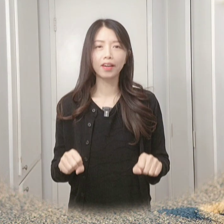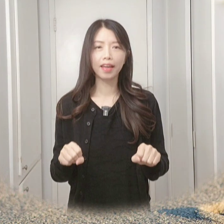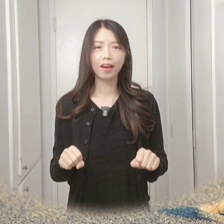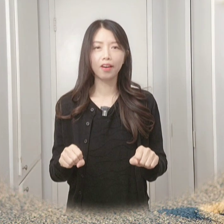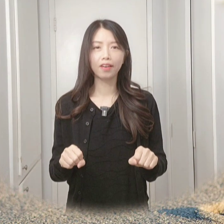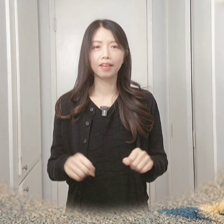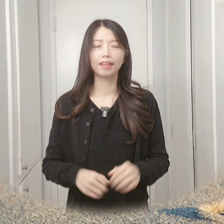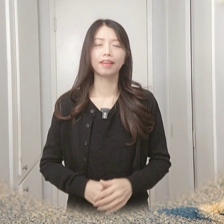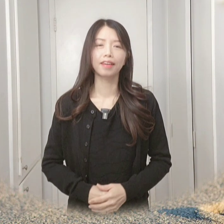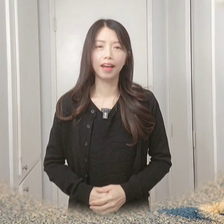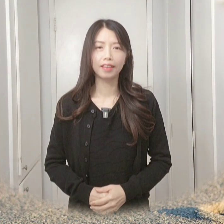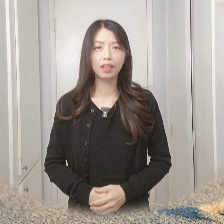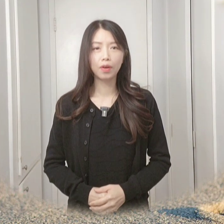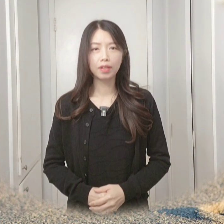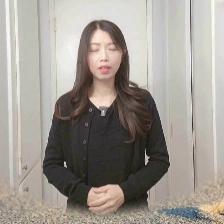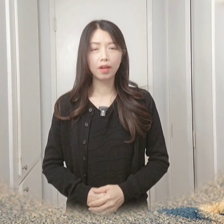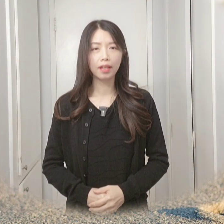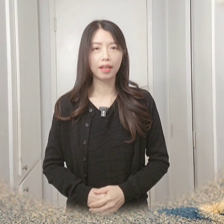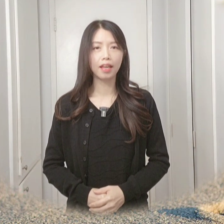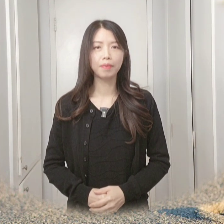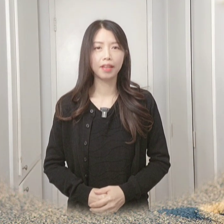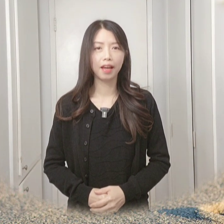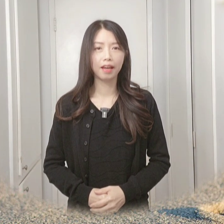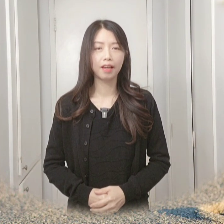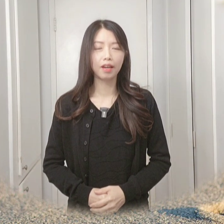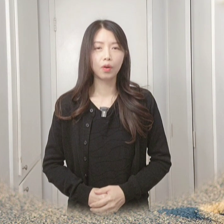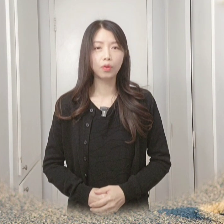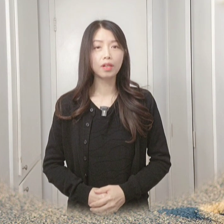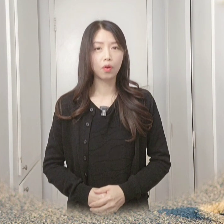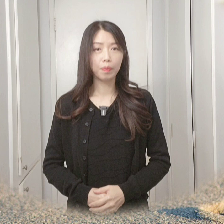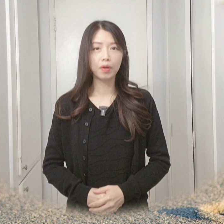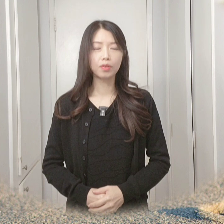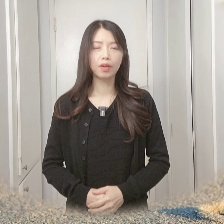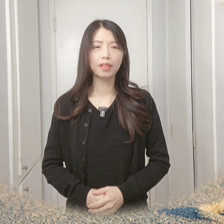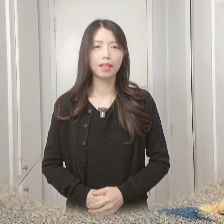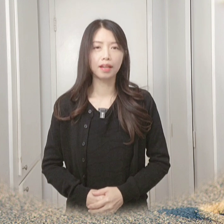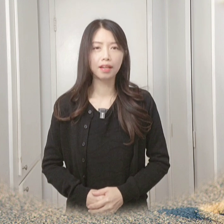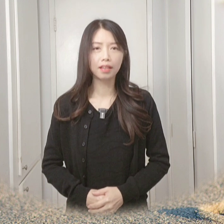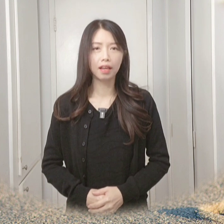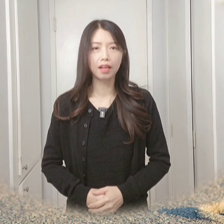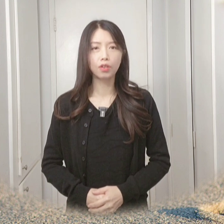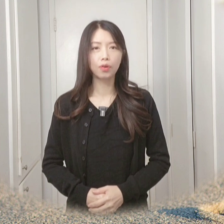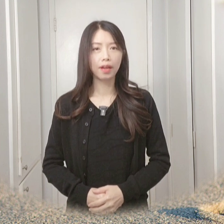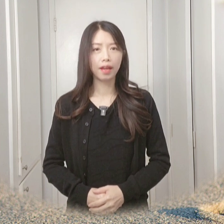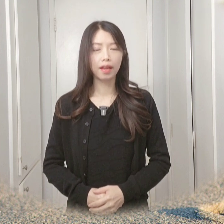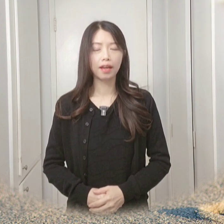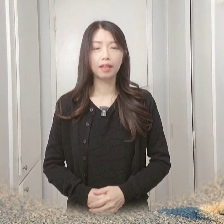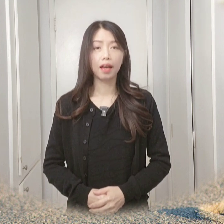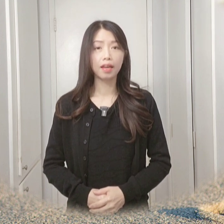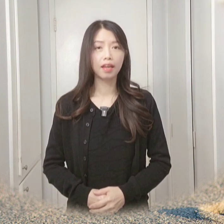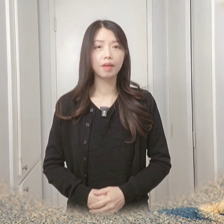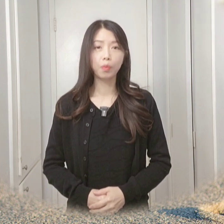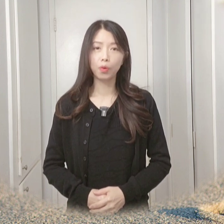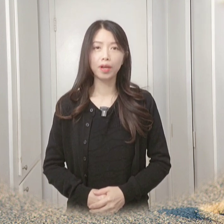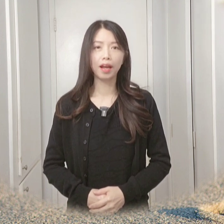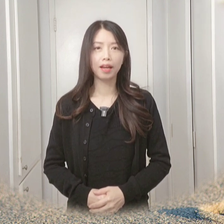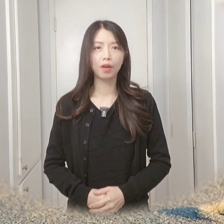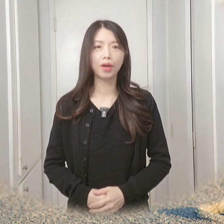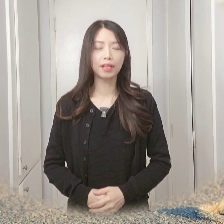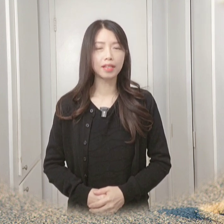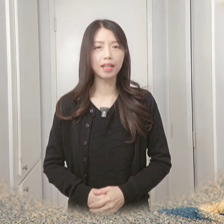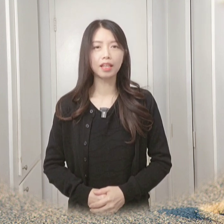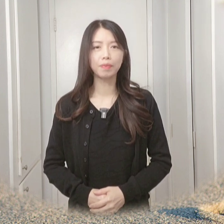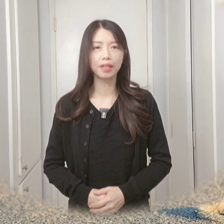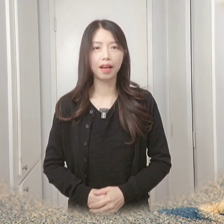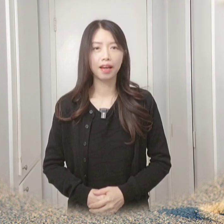여러분 안녕하세요. 아티조아 채널의 다이앤입니다. 오늘 저와 배울 수어 찬양은 뉴엘의 나에게 복이라 라고